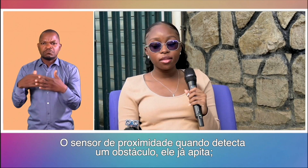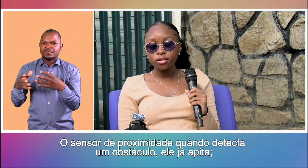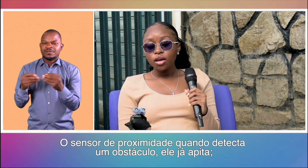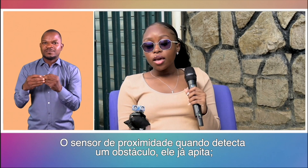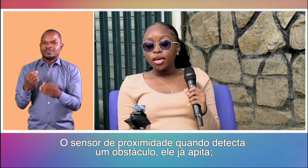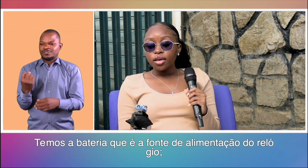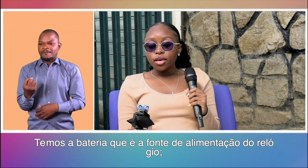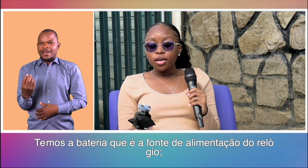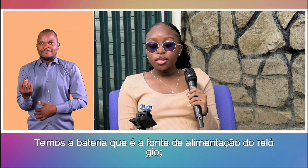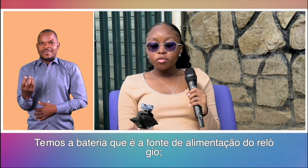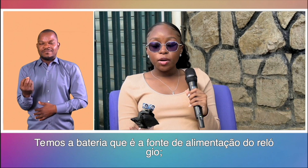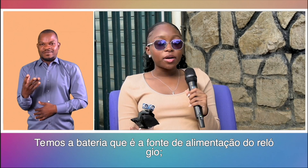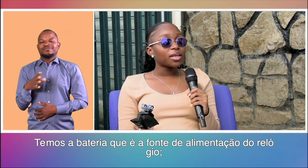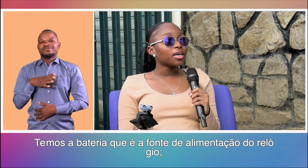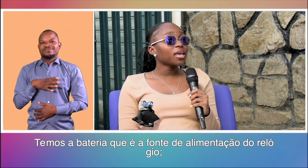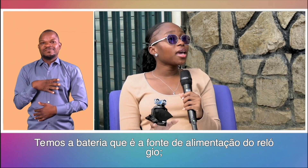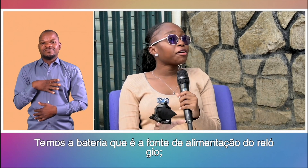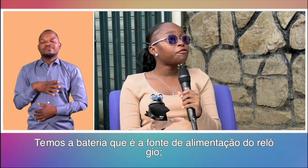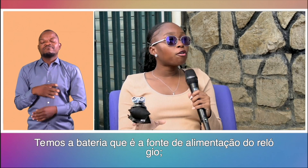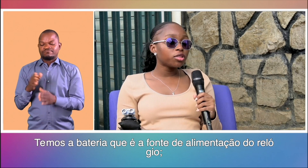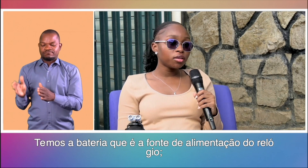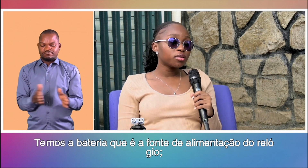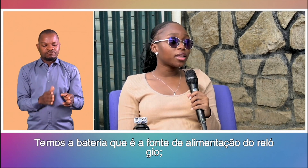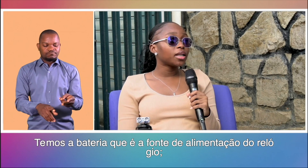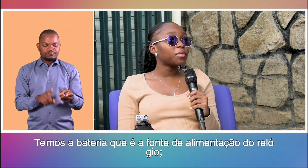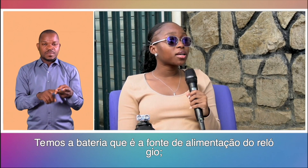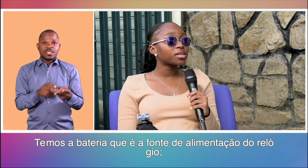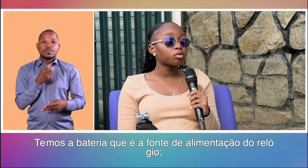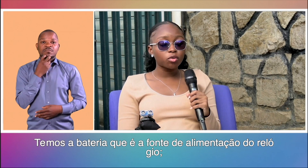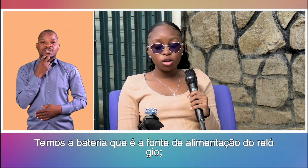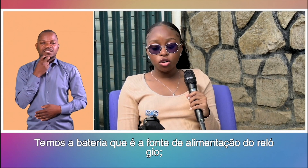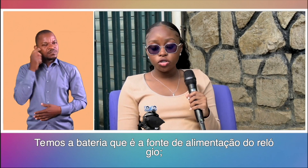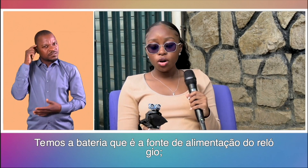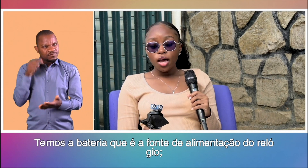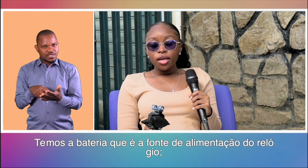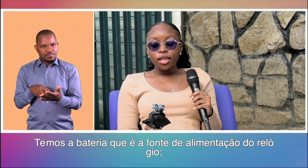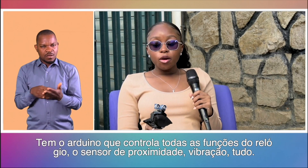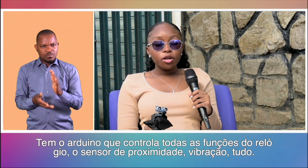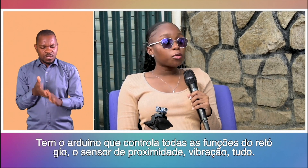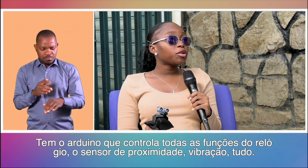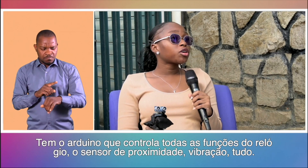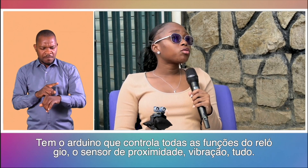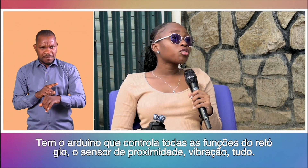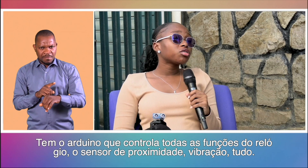apita. E temos a bateria, que é a fonte de alimentação do relógio. Tem o Arduino, que controla